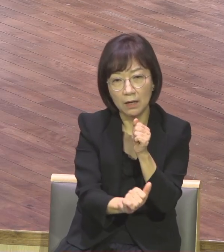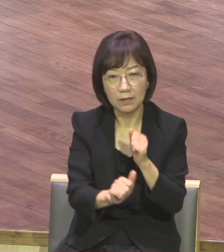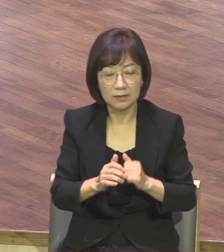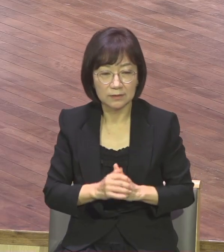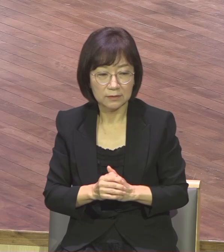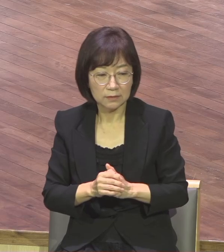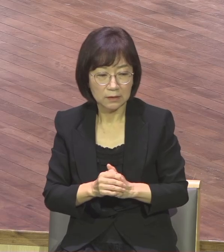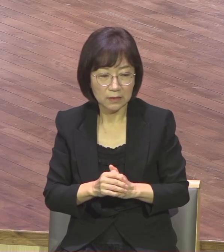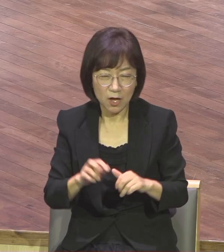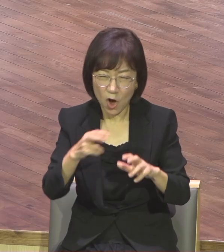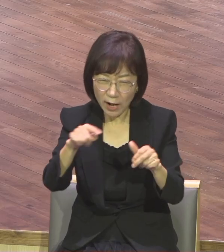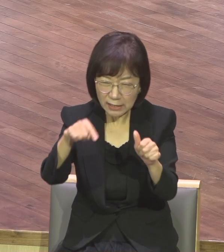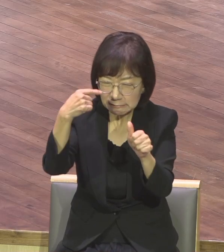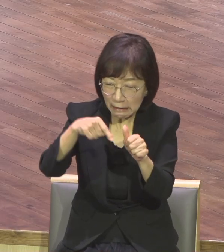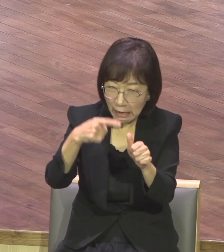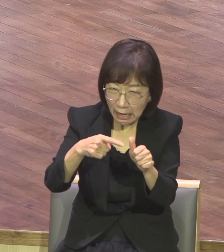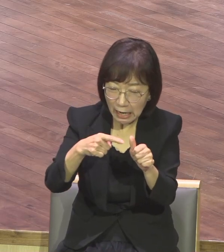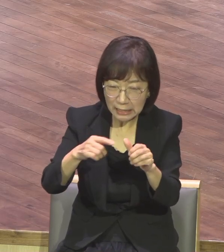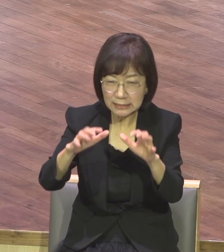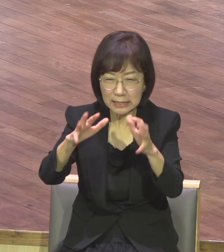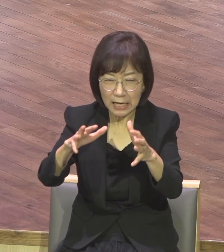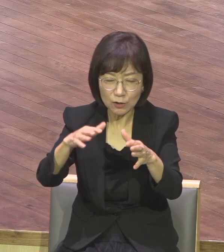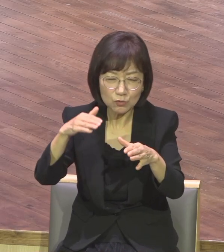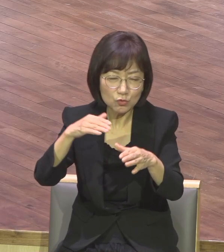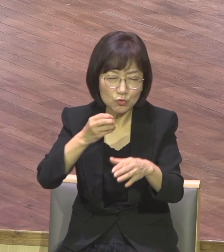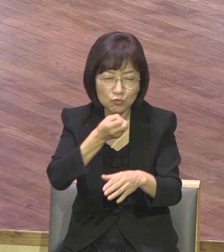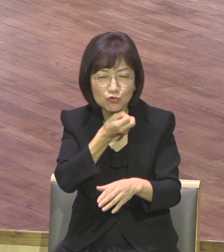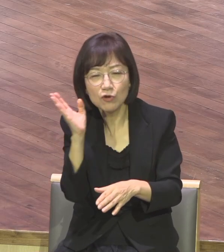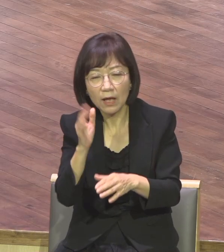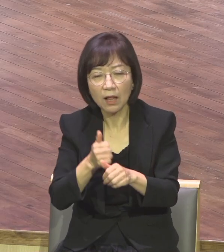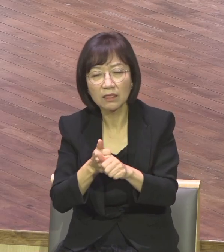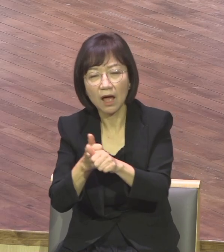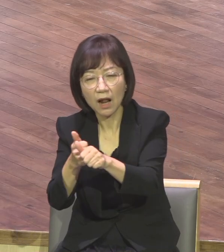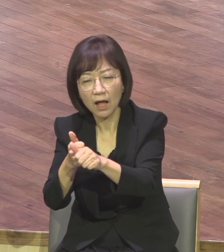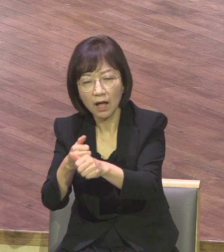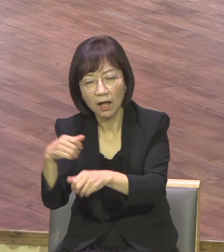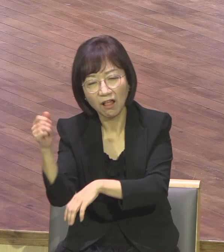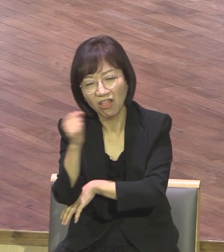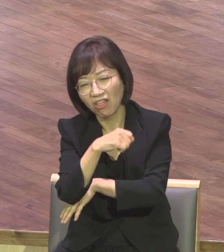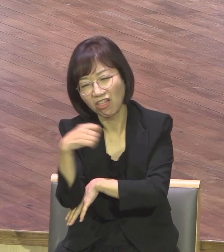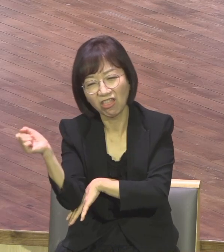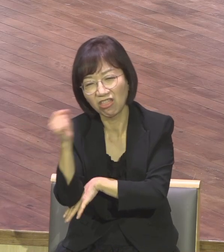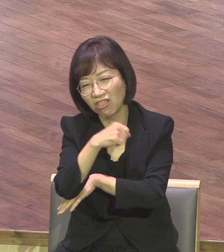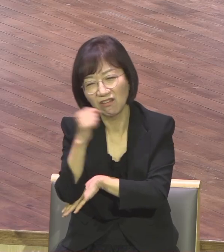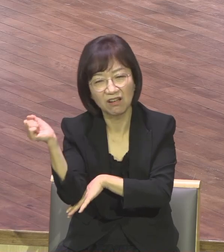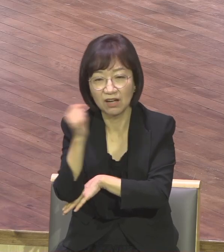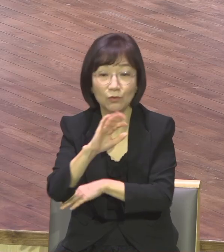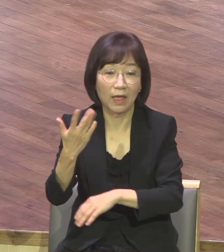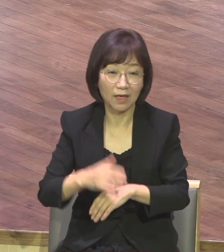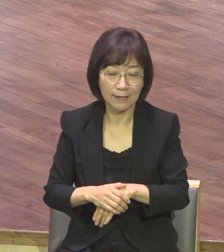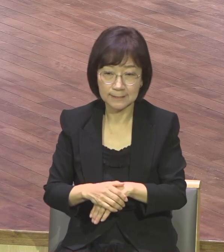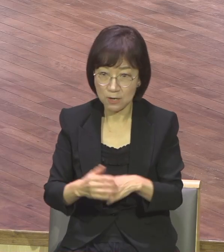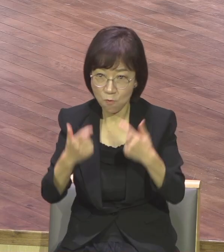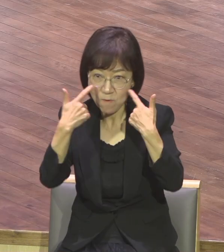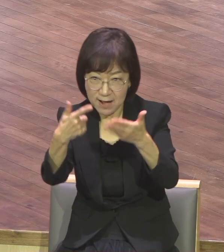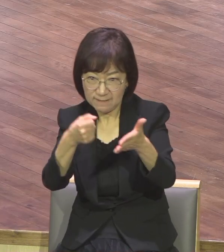온갖 교훈의 풍조에 밀려 요동한다 그랬어요. 요동해. 일관성이